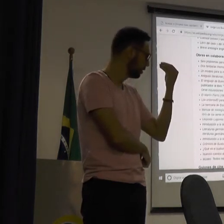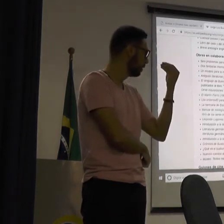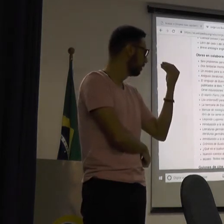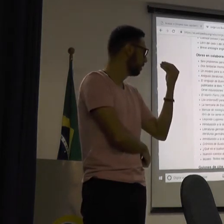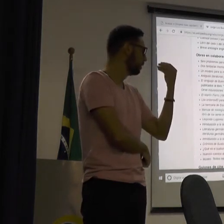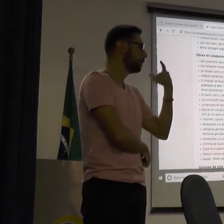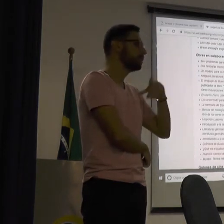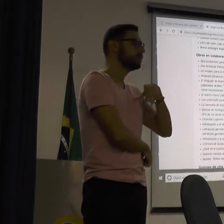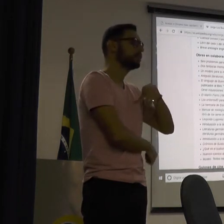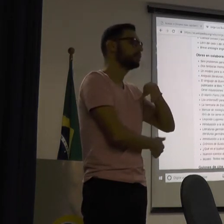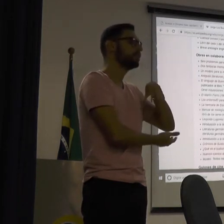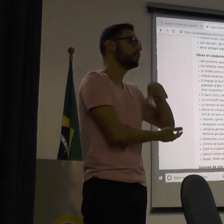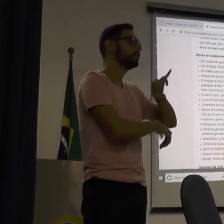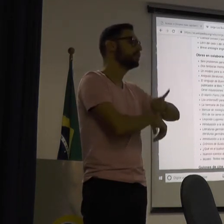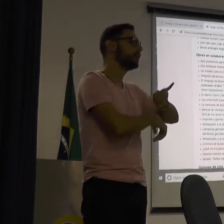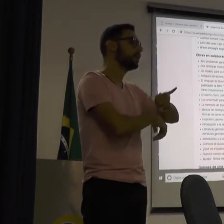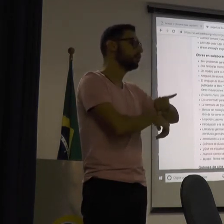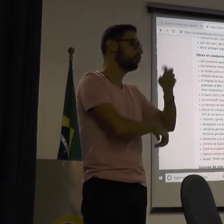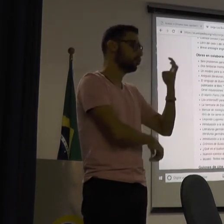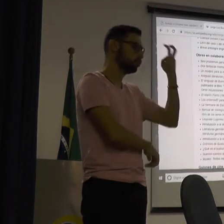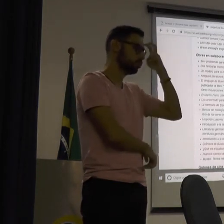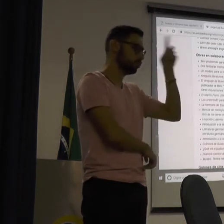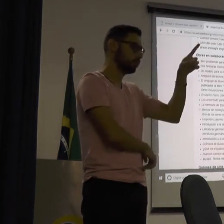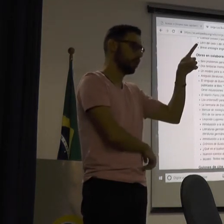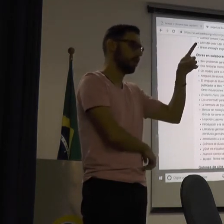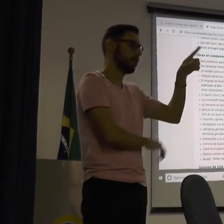aquele centro cultural que o Niemeyer